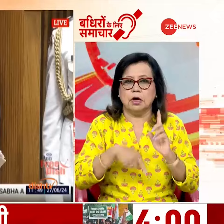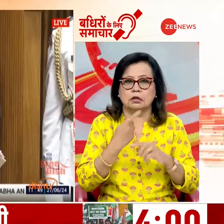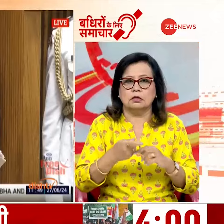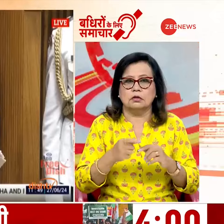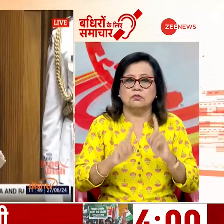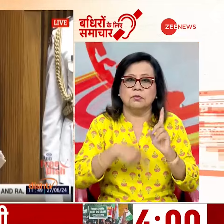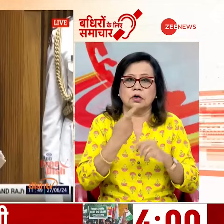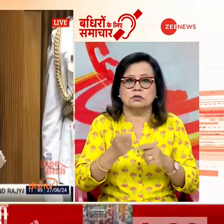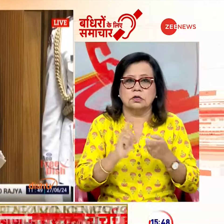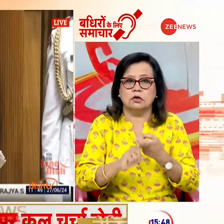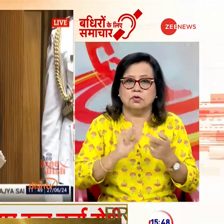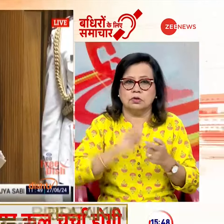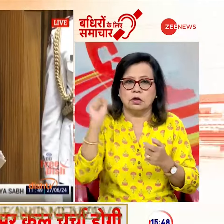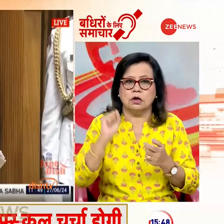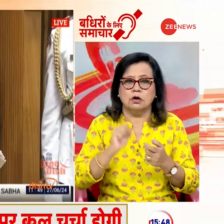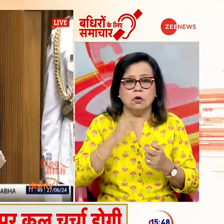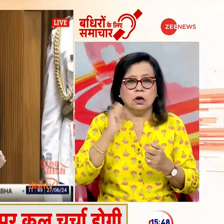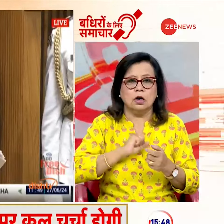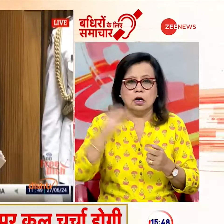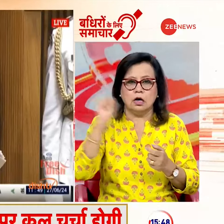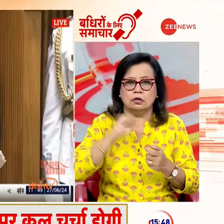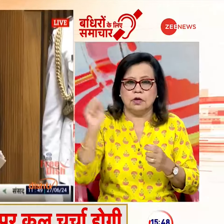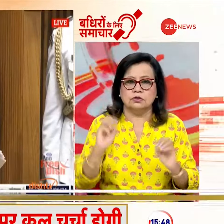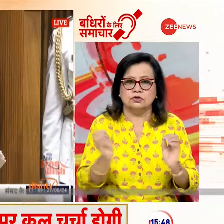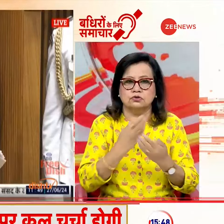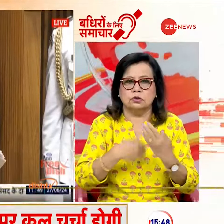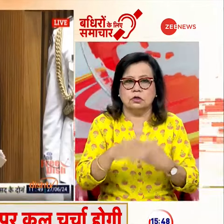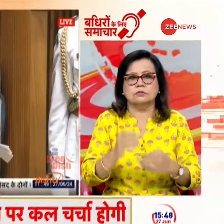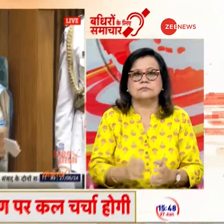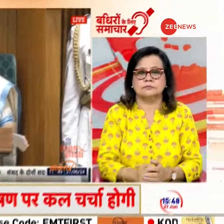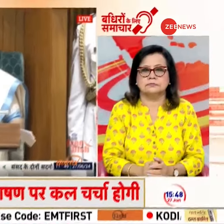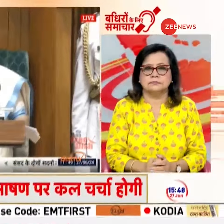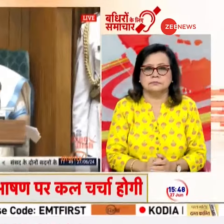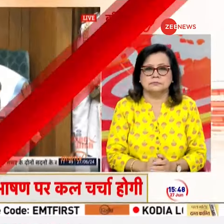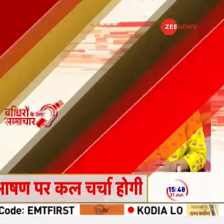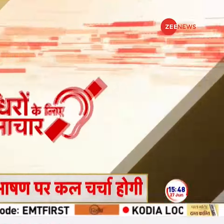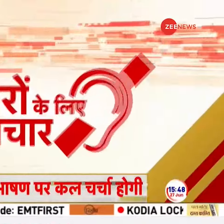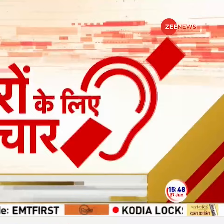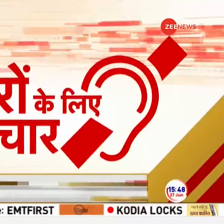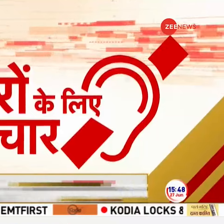बयान के बाद विपक्ष ने विरोध किया और नारेबाजी की।